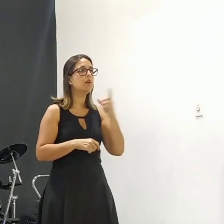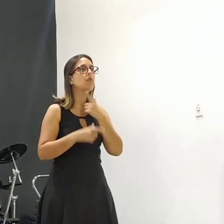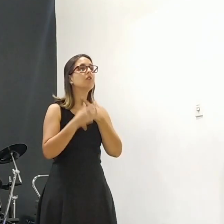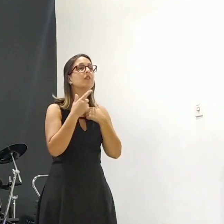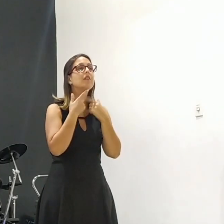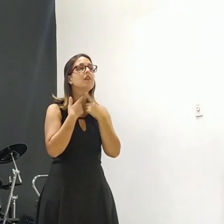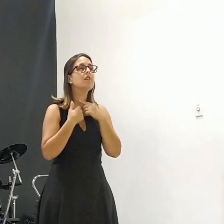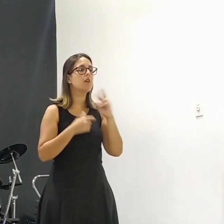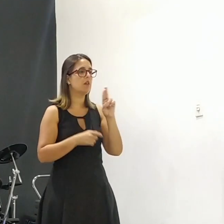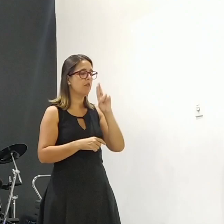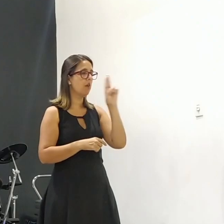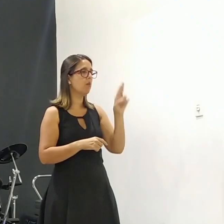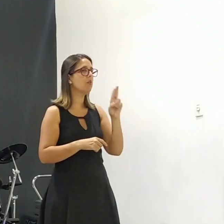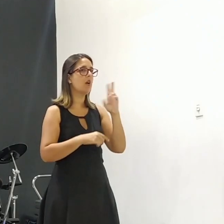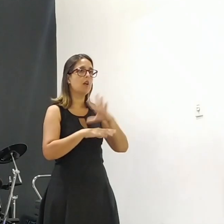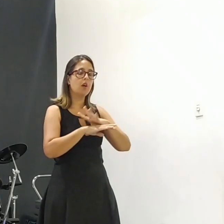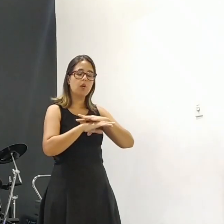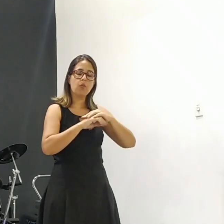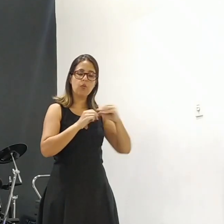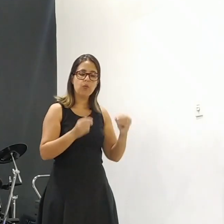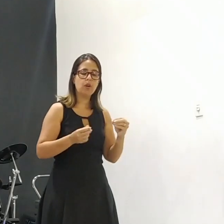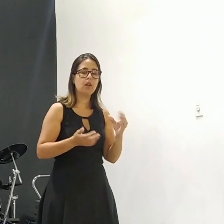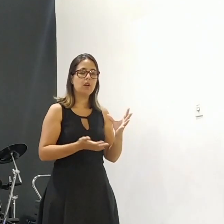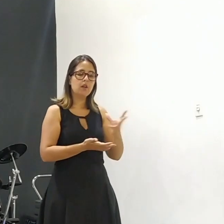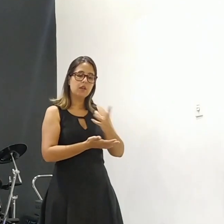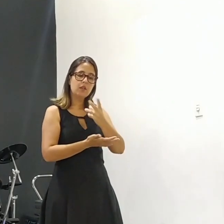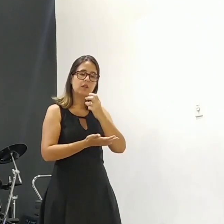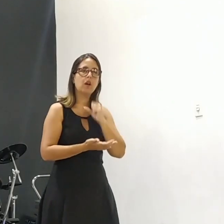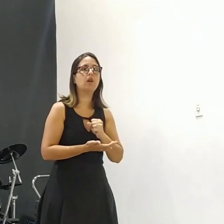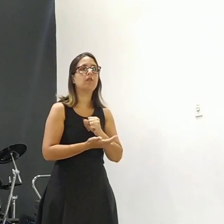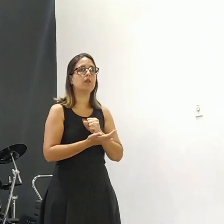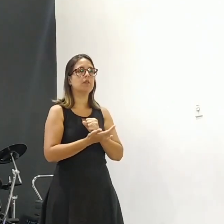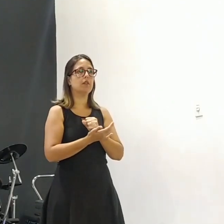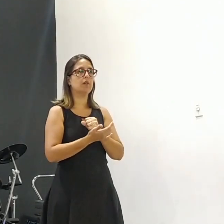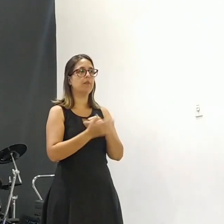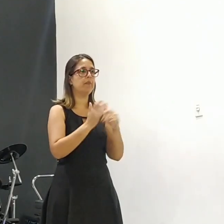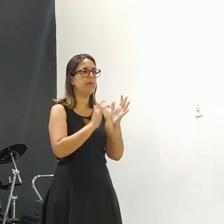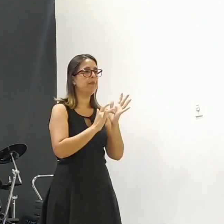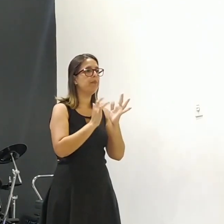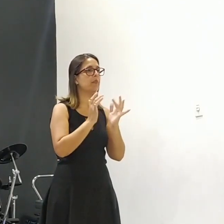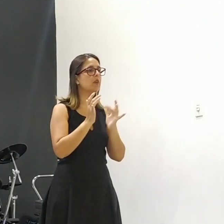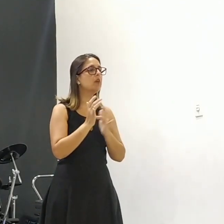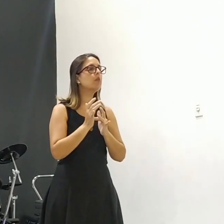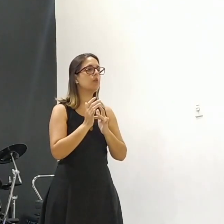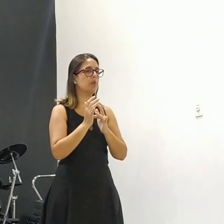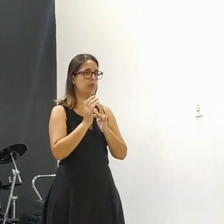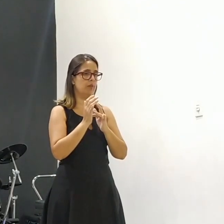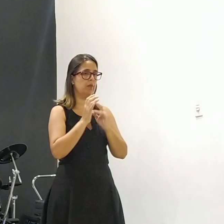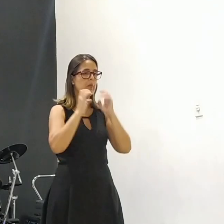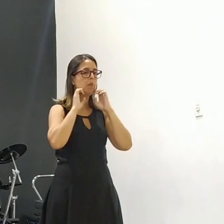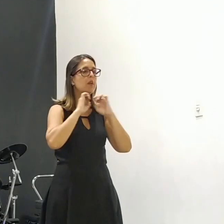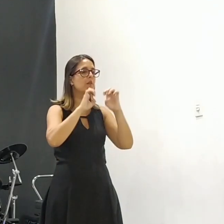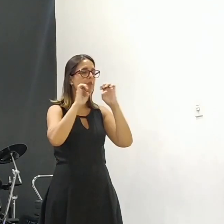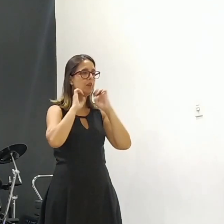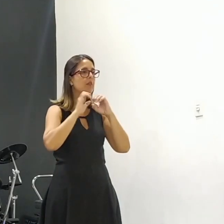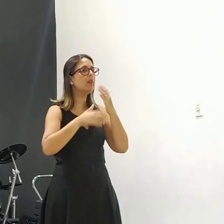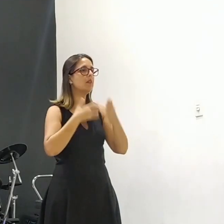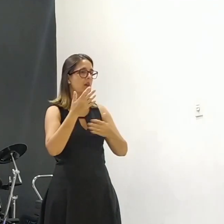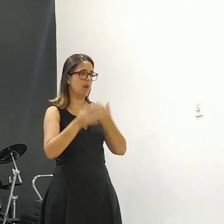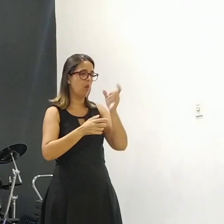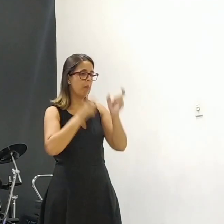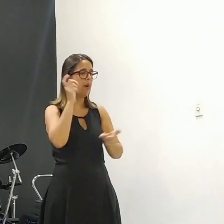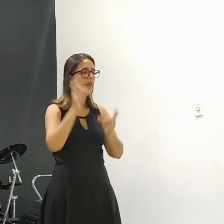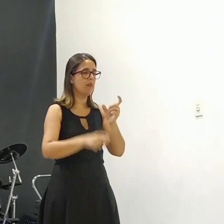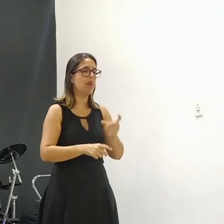levar cura, para levar salvação, para levar Jesus para as pessoas. Porque Jesus, ele é a vida